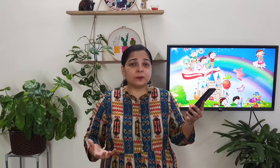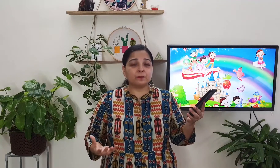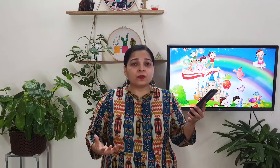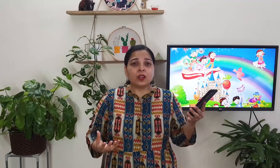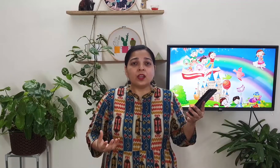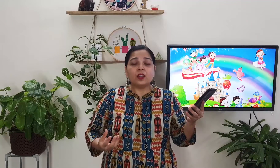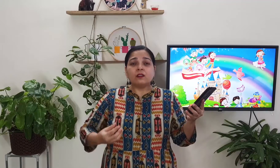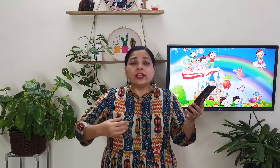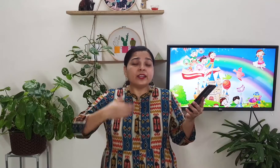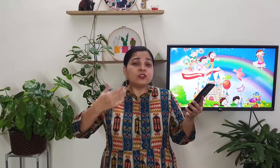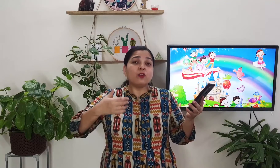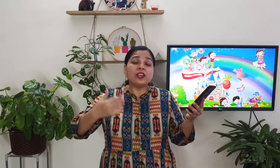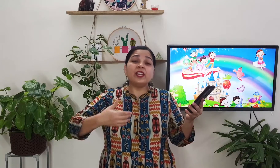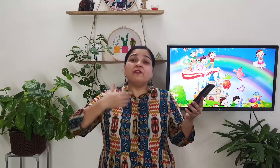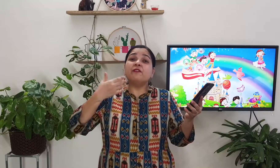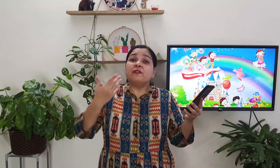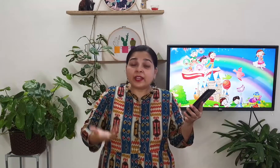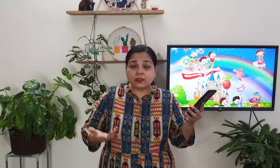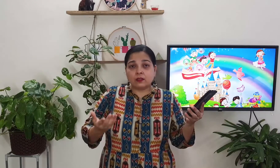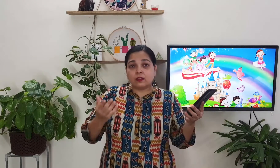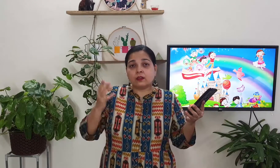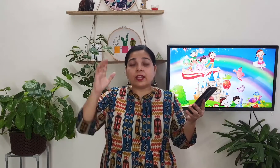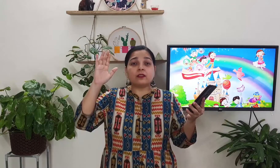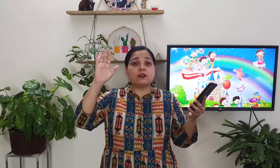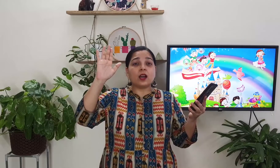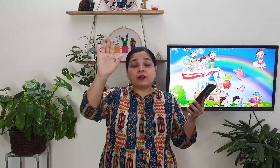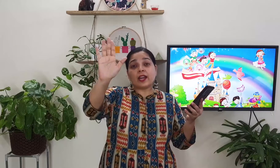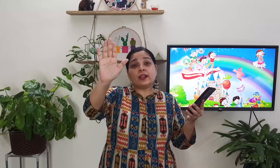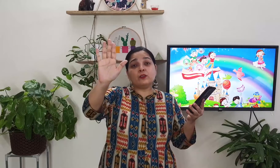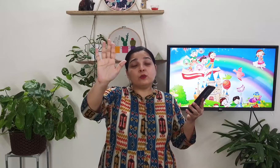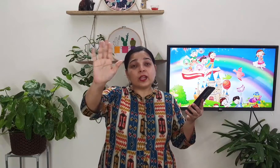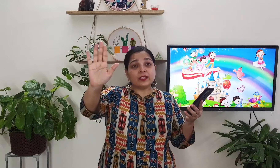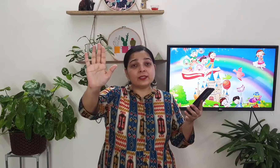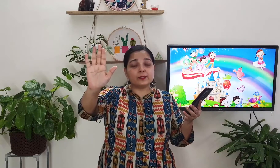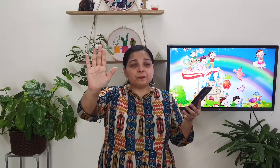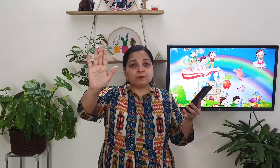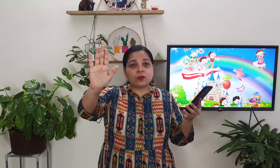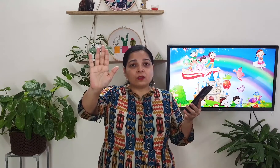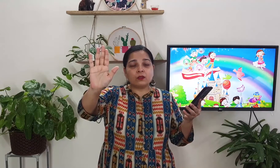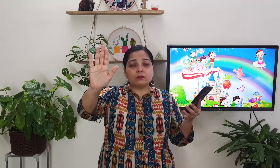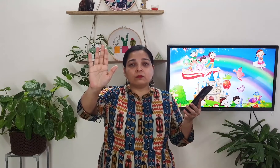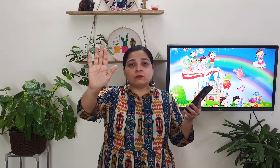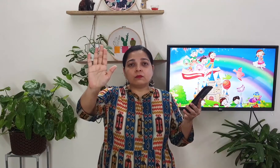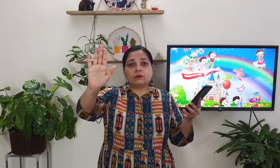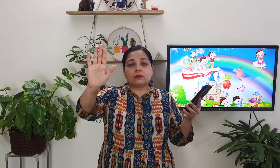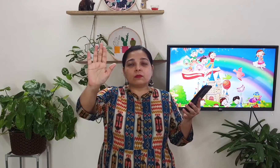இயேசுவின் பெயரை பயன்படுத்த தேவன் நமக்கு அளித்த அதிகாரம். போக்குவரத்து போலீஸ்காரரை